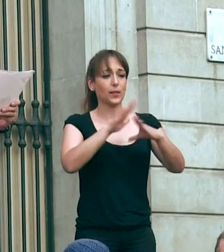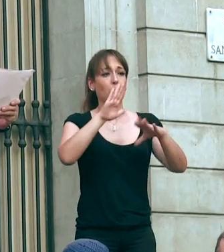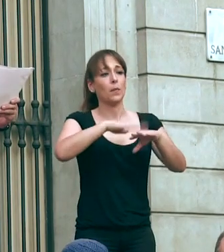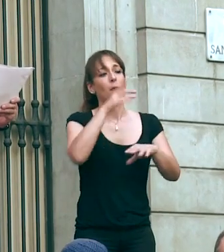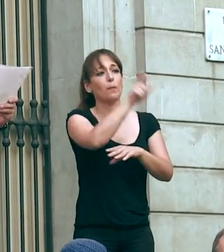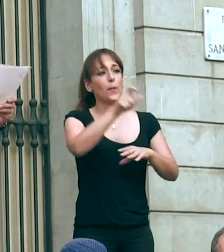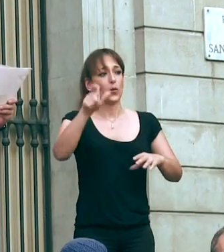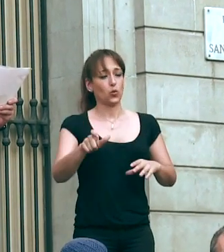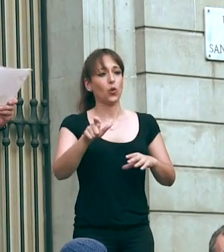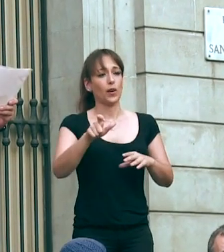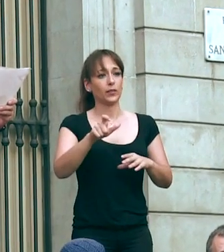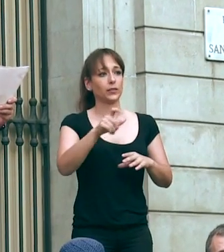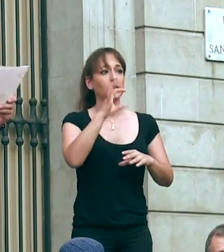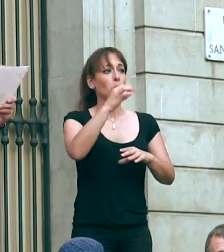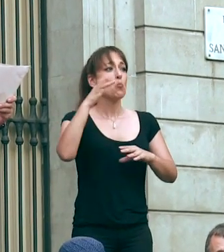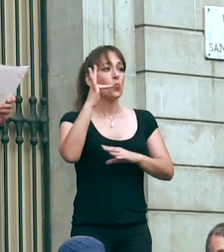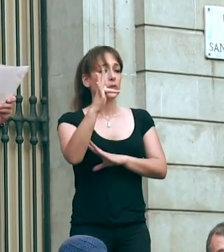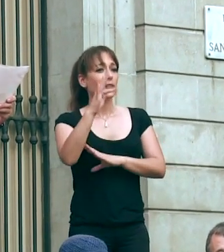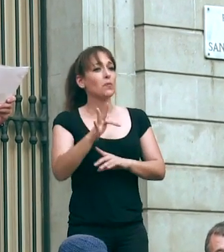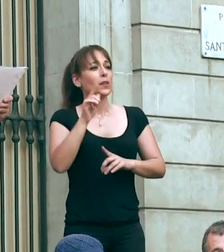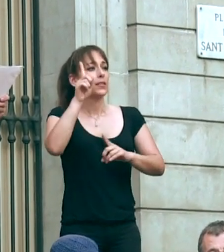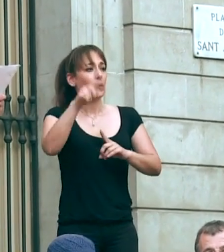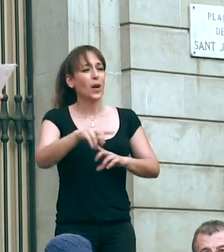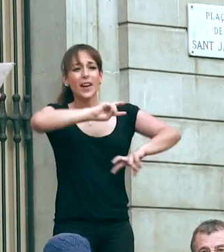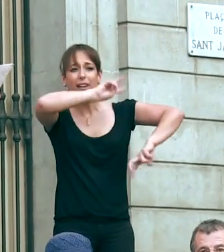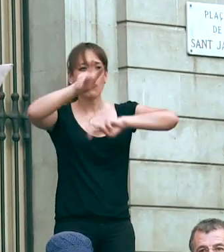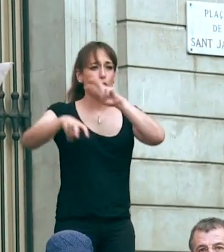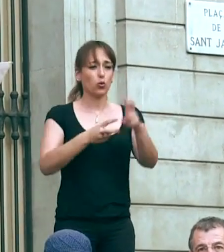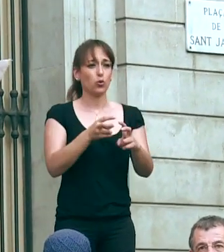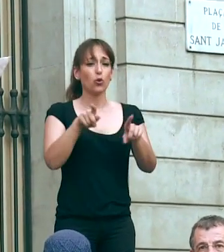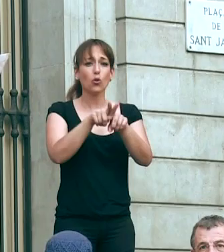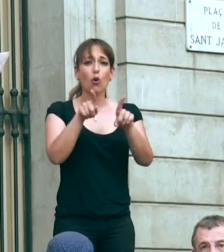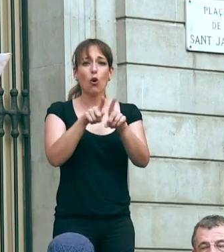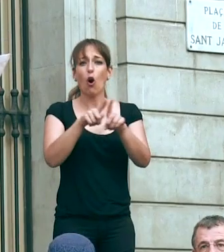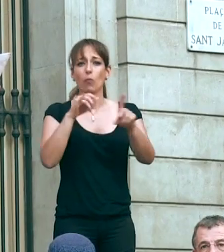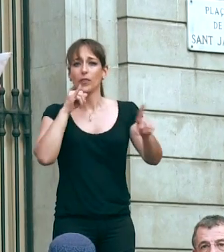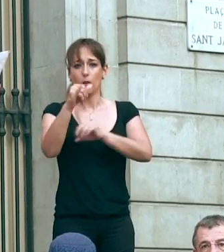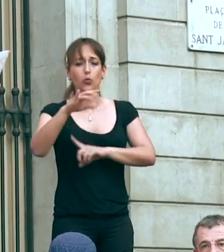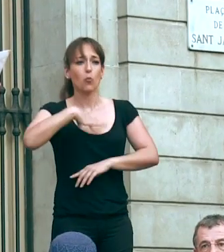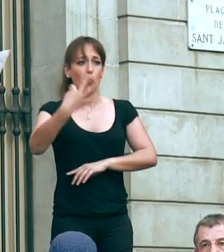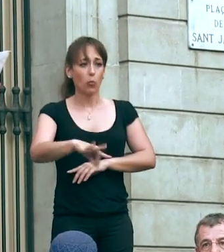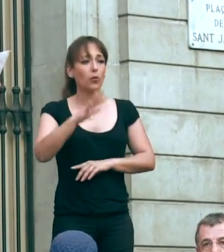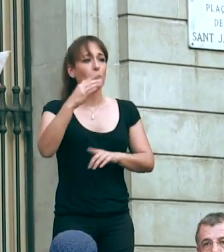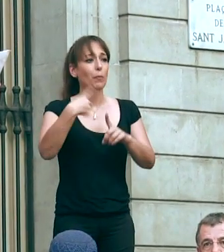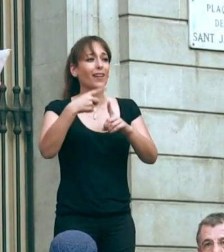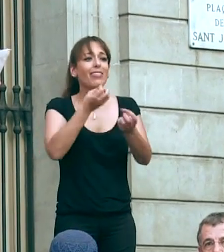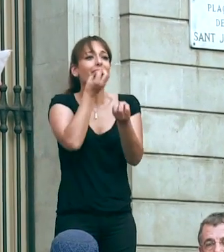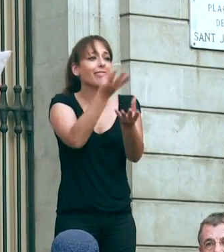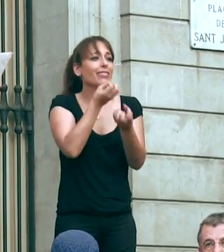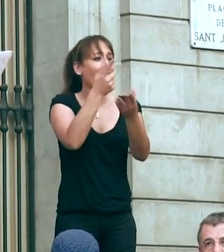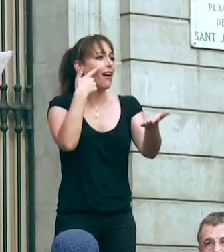seropositives. La revelació de l'estat serològic és un delicte. Les declaracions